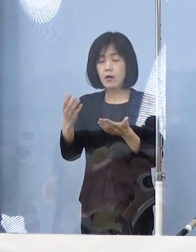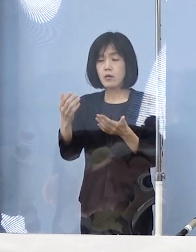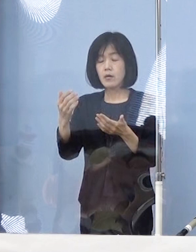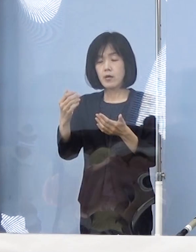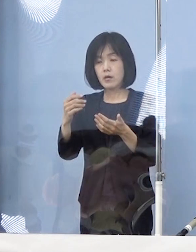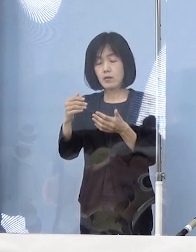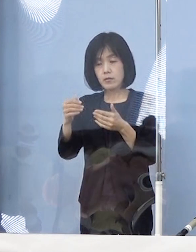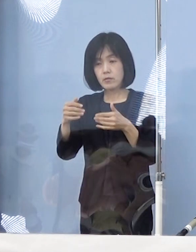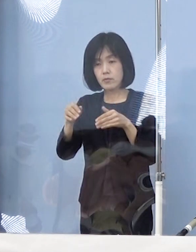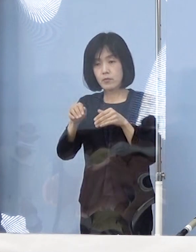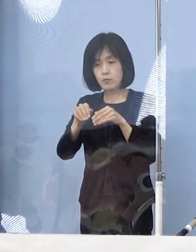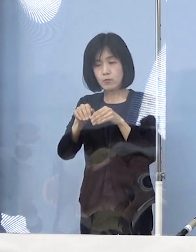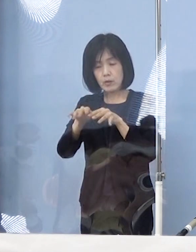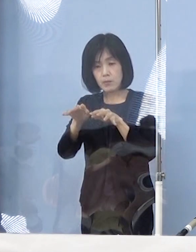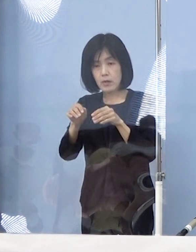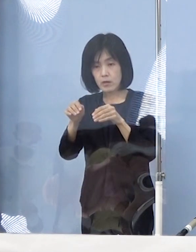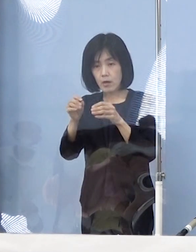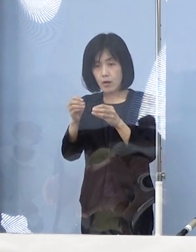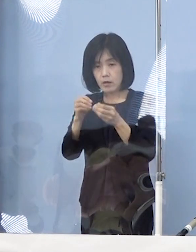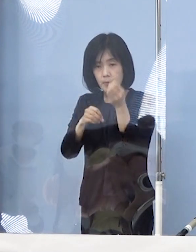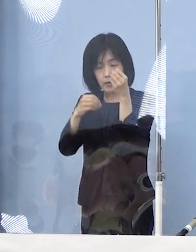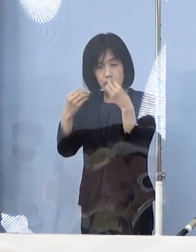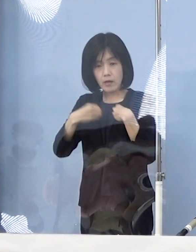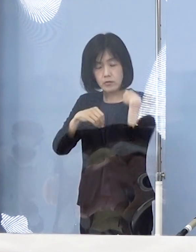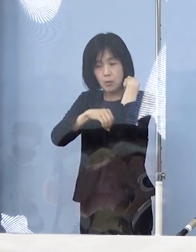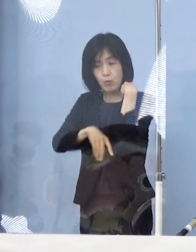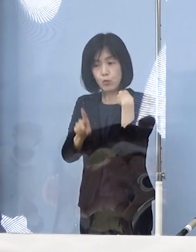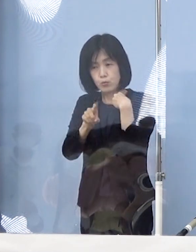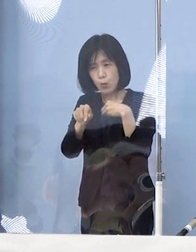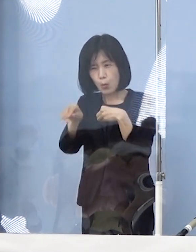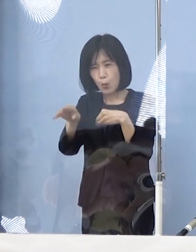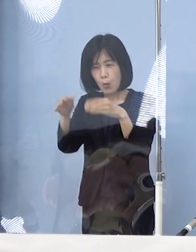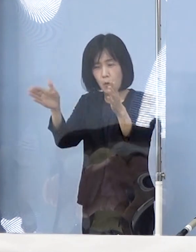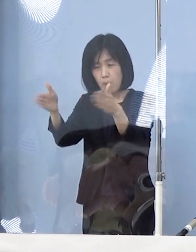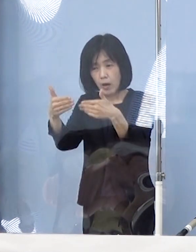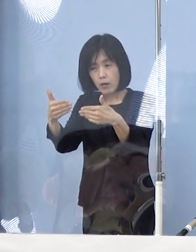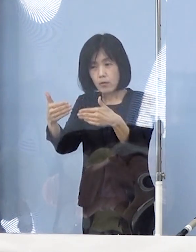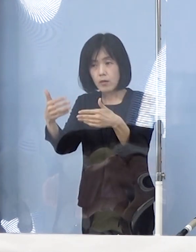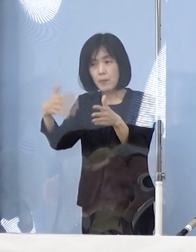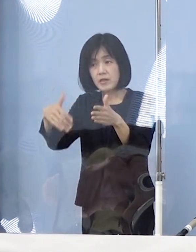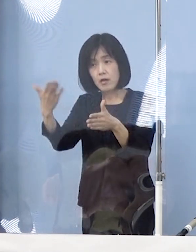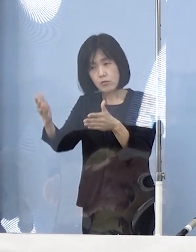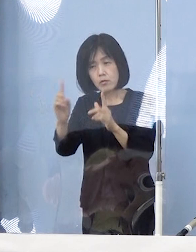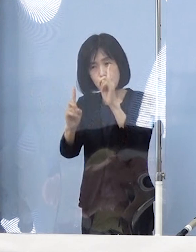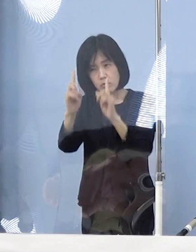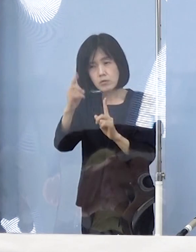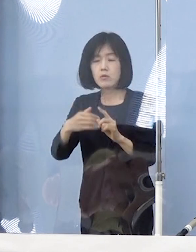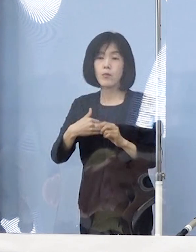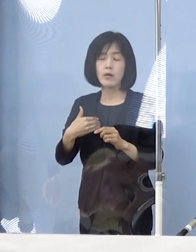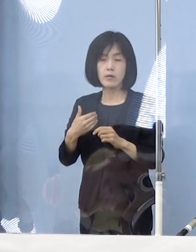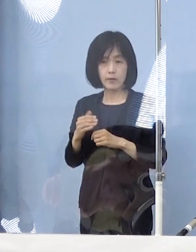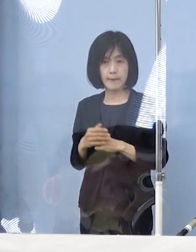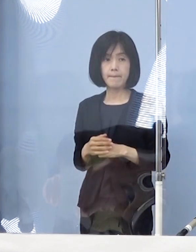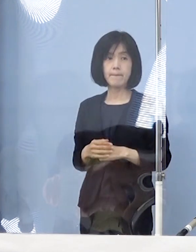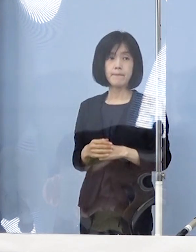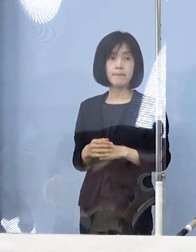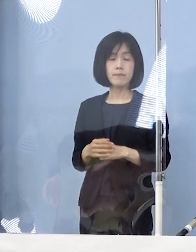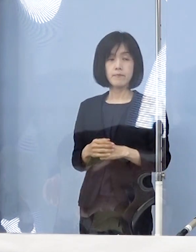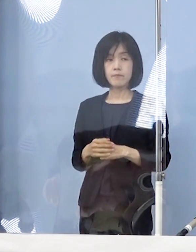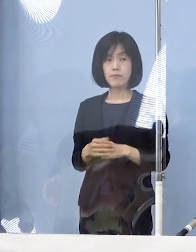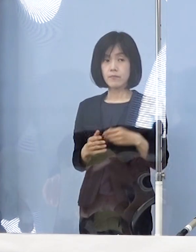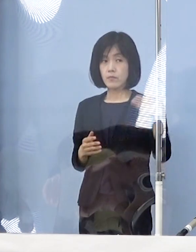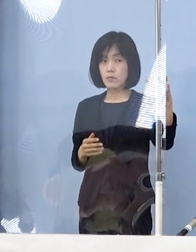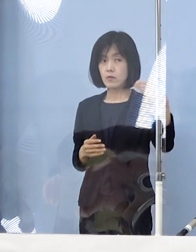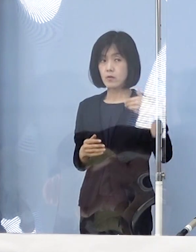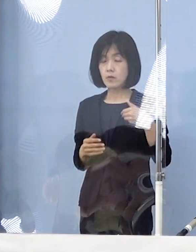積極的疫学調査が終わってませんので、そういうことは申し上げづらいところでございます。 はい、